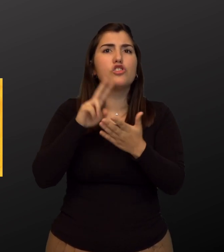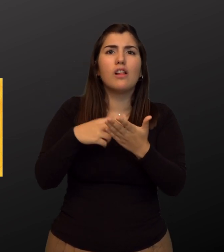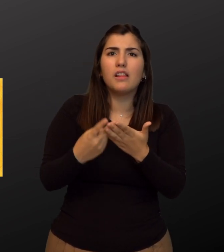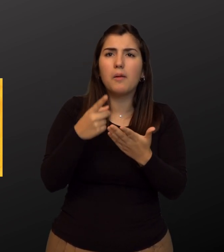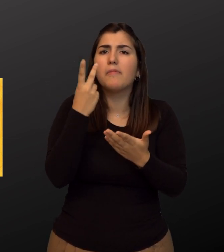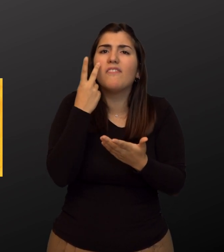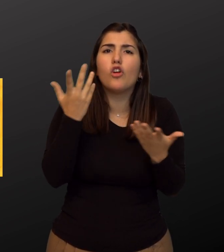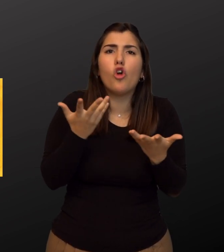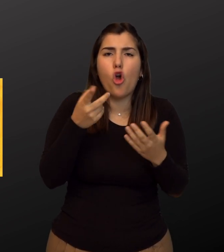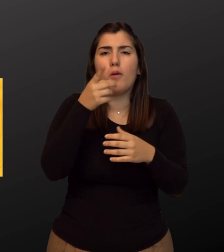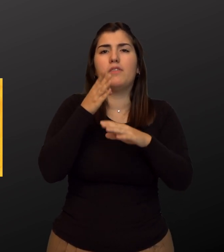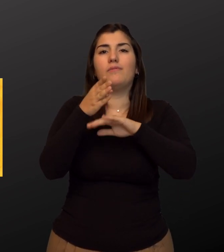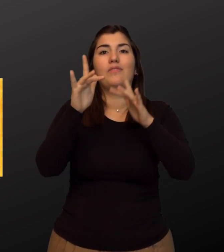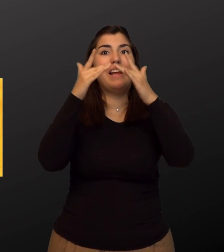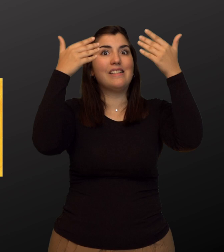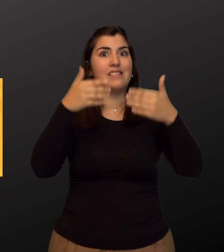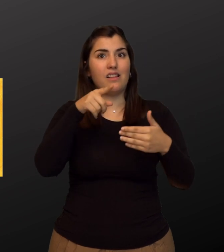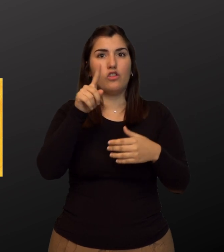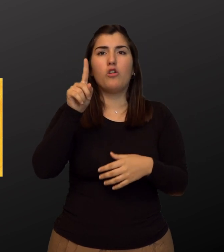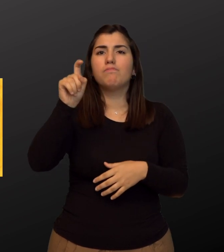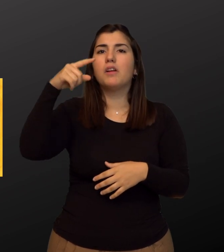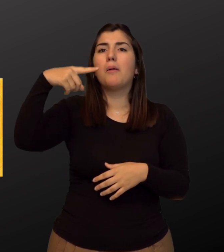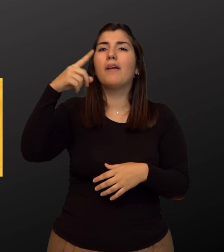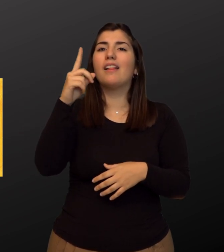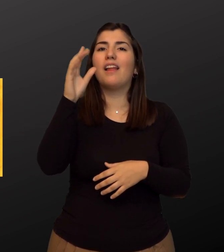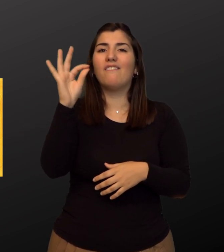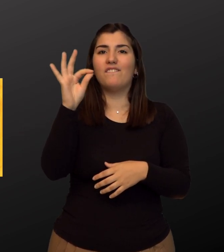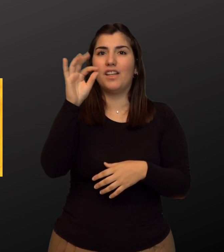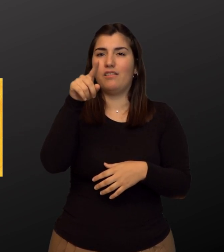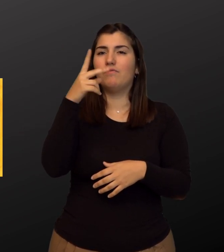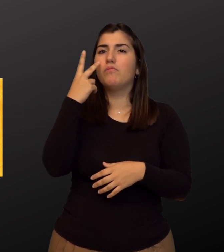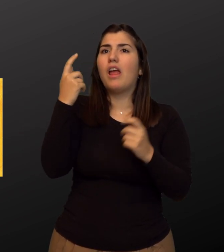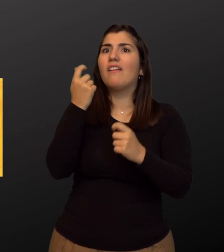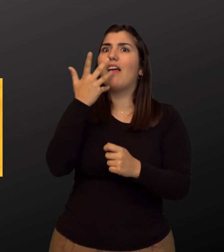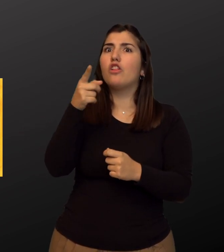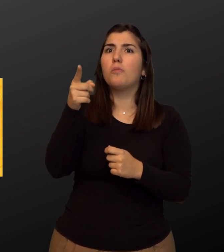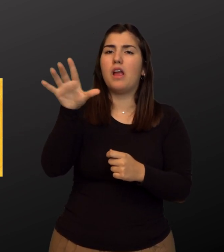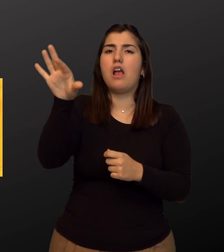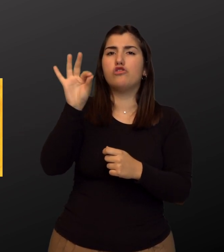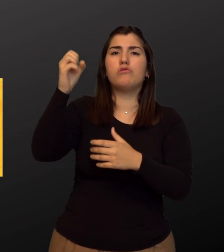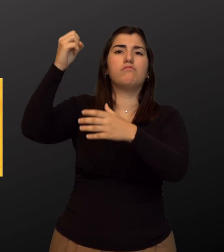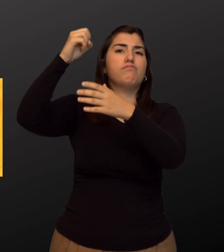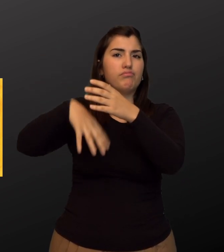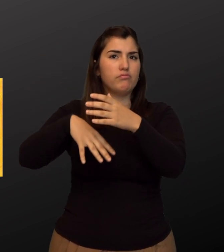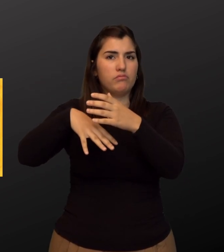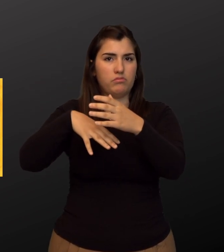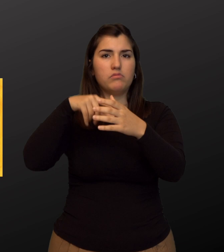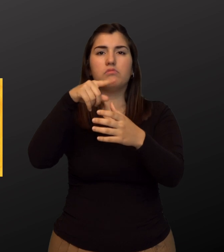il pdf del programma dove sono segnalati con il logo quelli